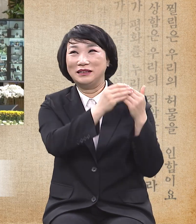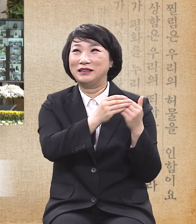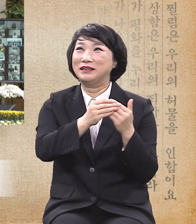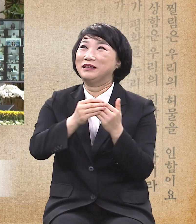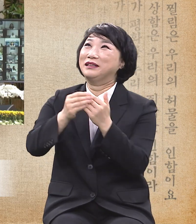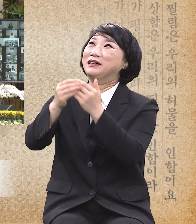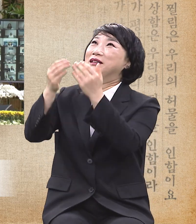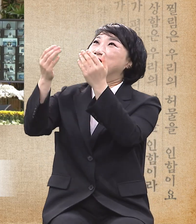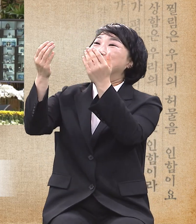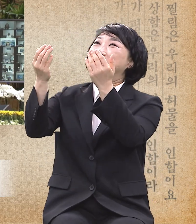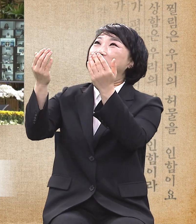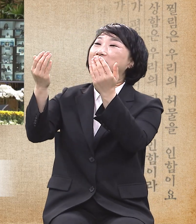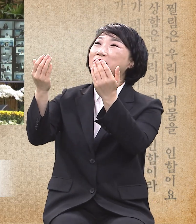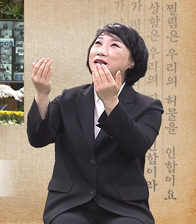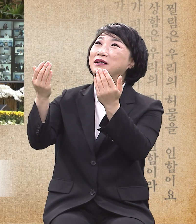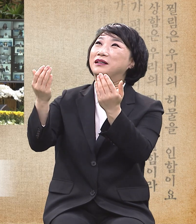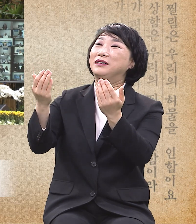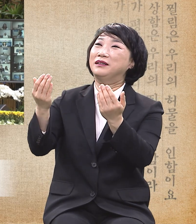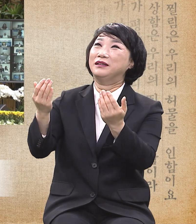붙드신